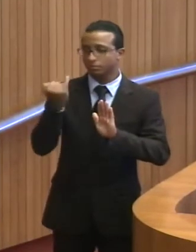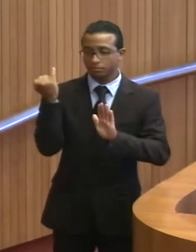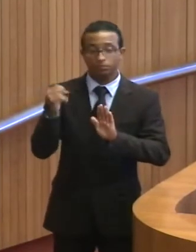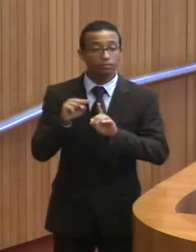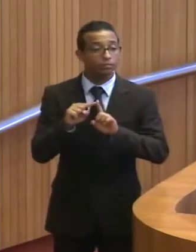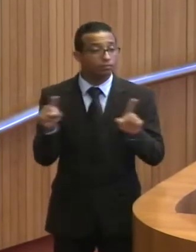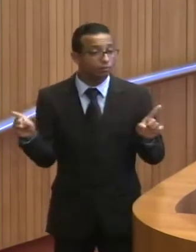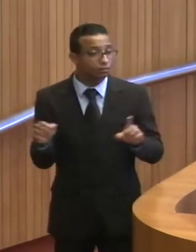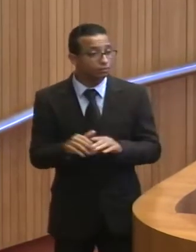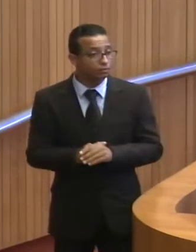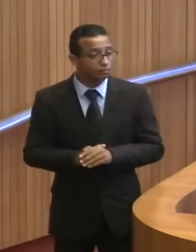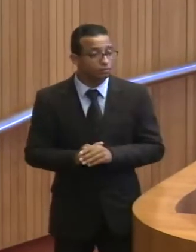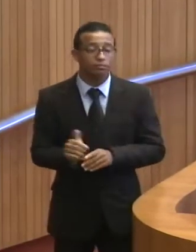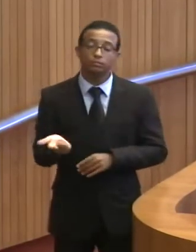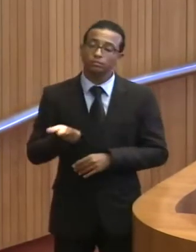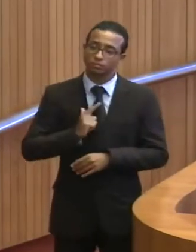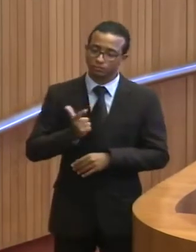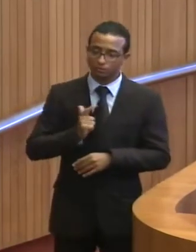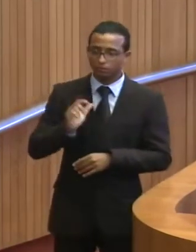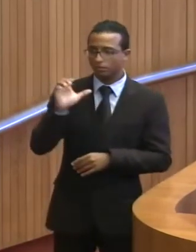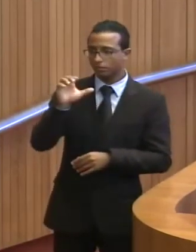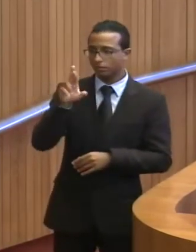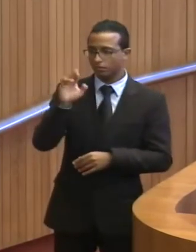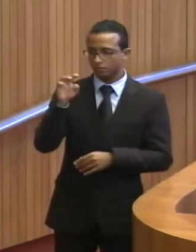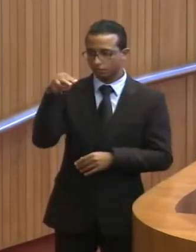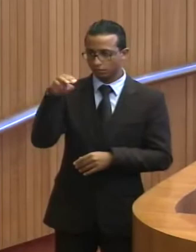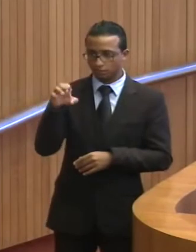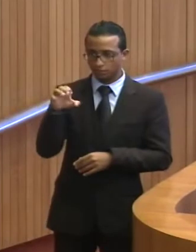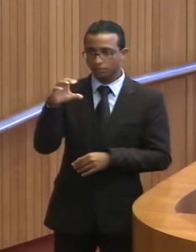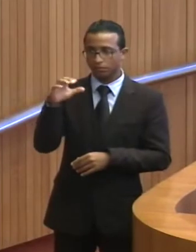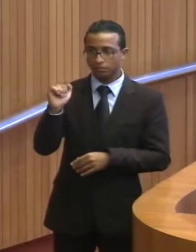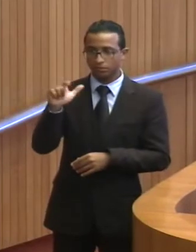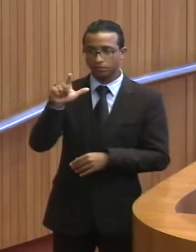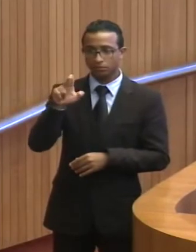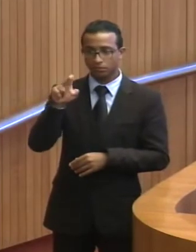Agora, existe o crime de calúnia.